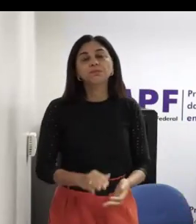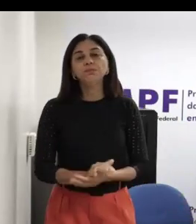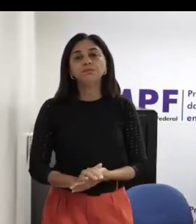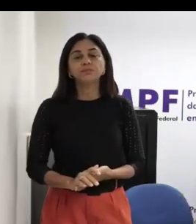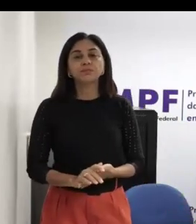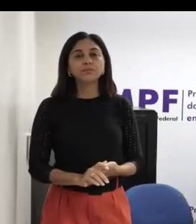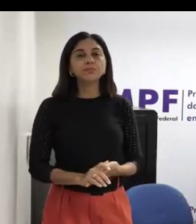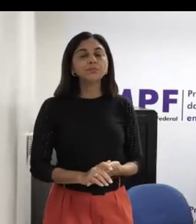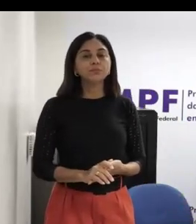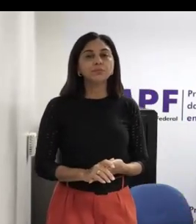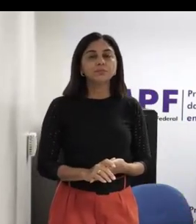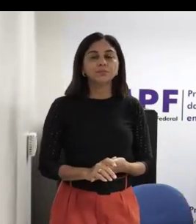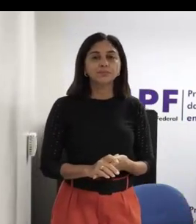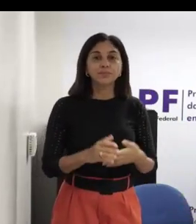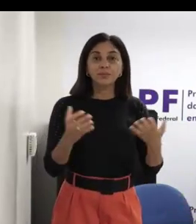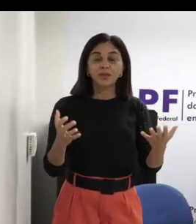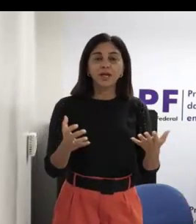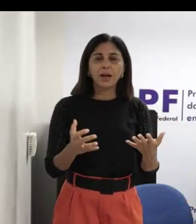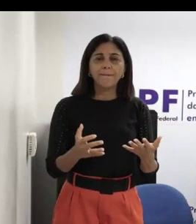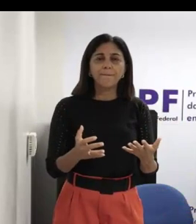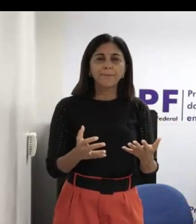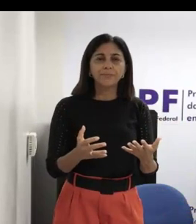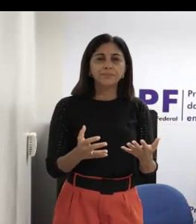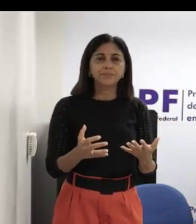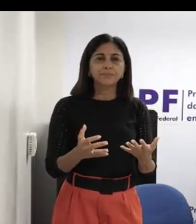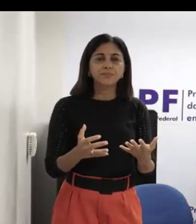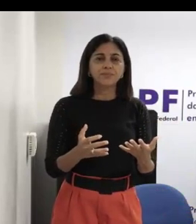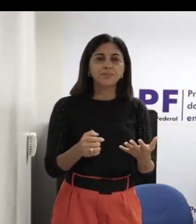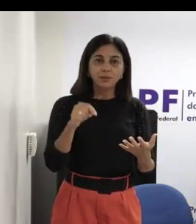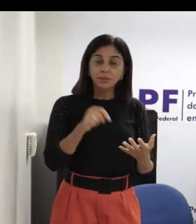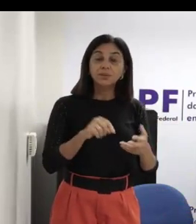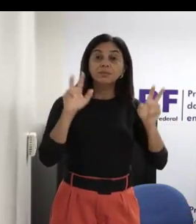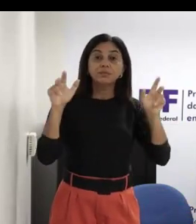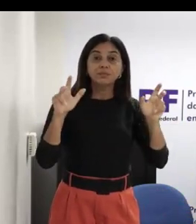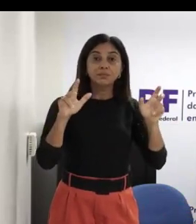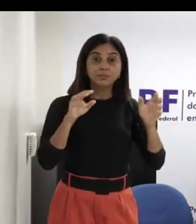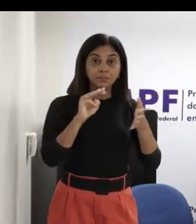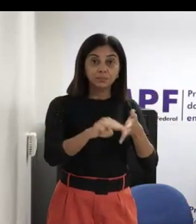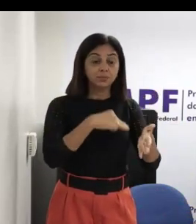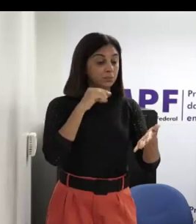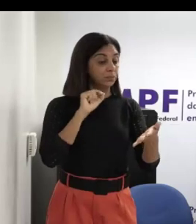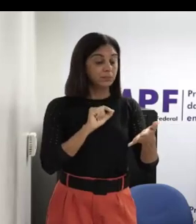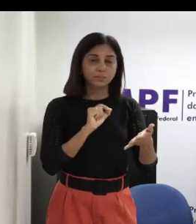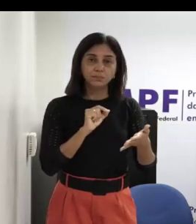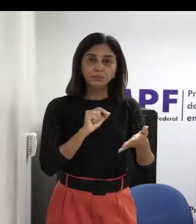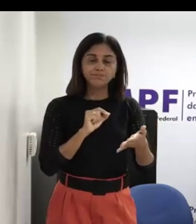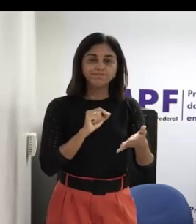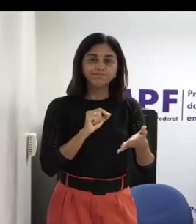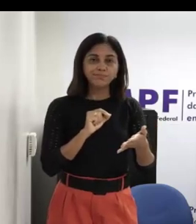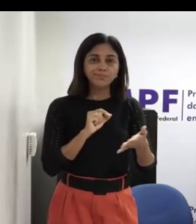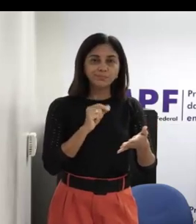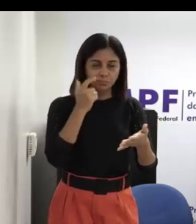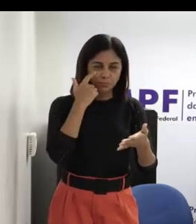quando chega na gente é bom porque agora a gente vai atrás e sabe quem é mas por outro lado elas há essa